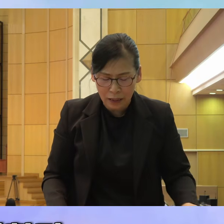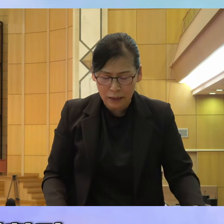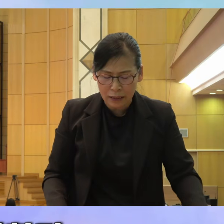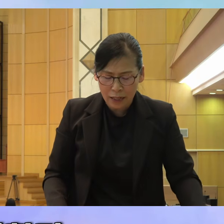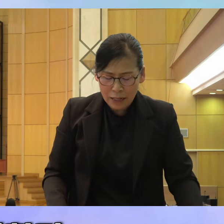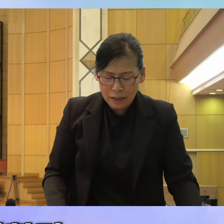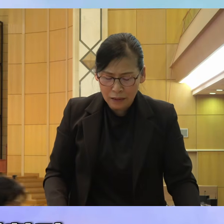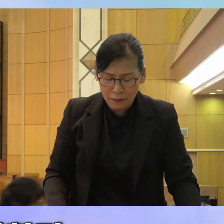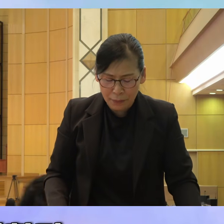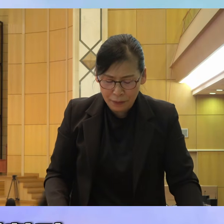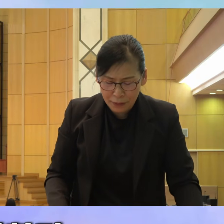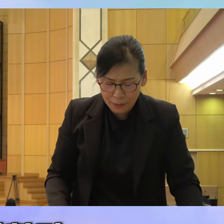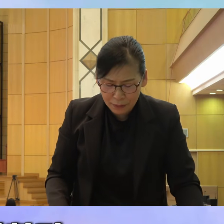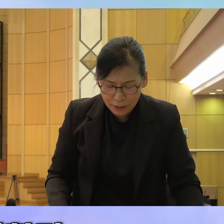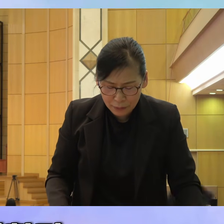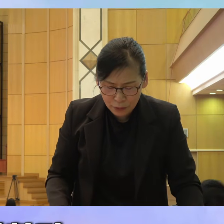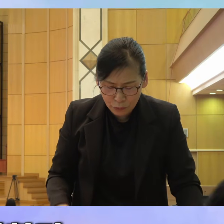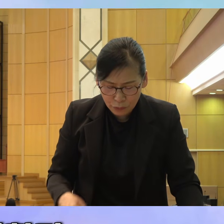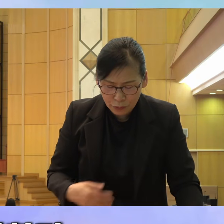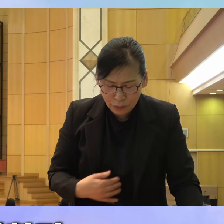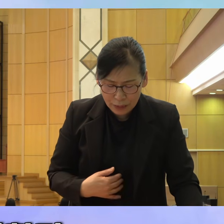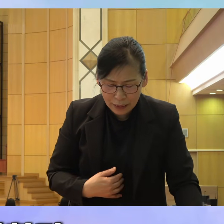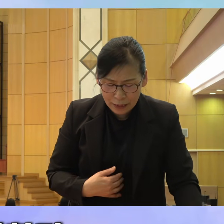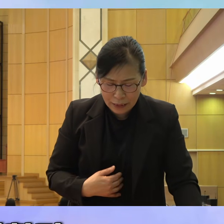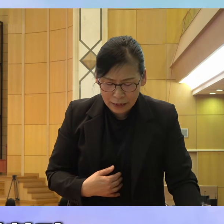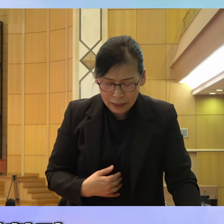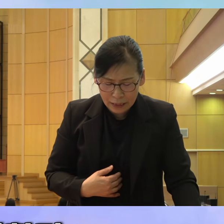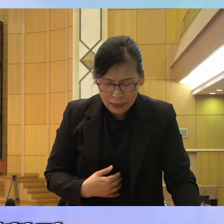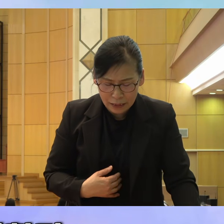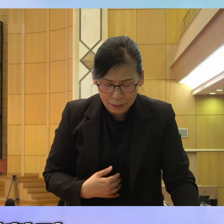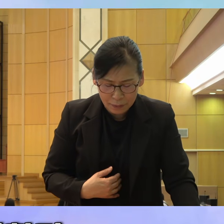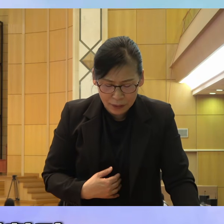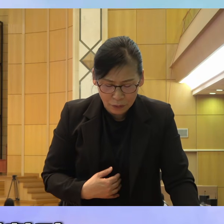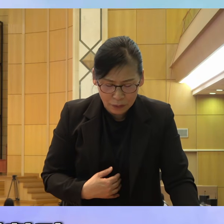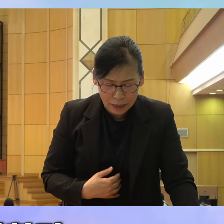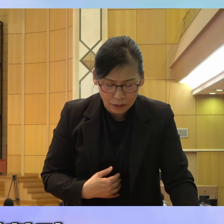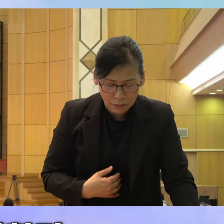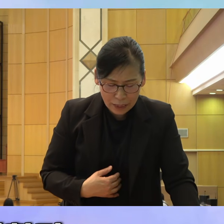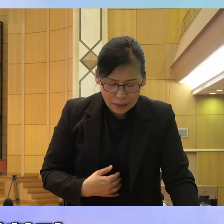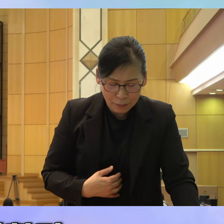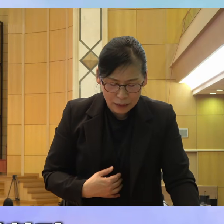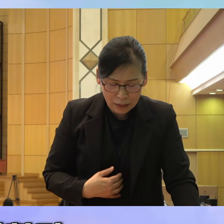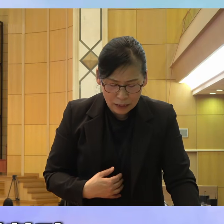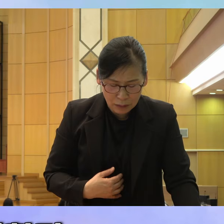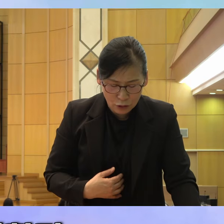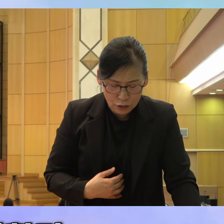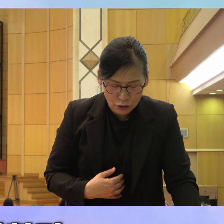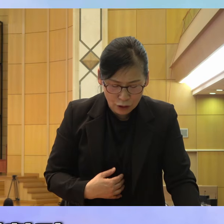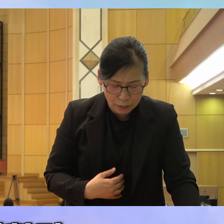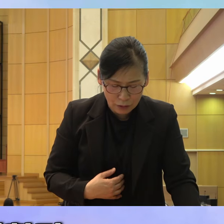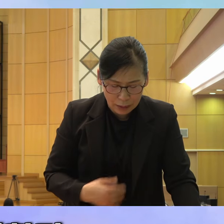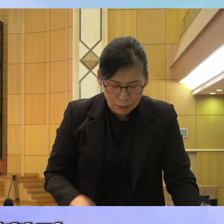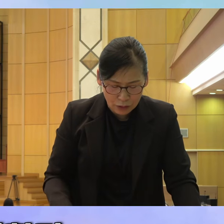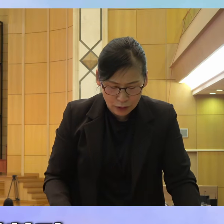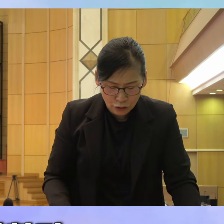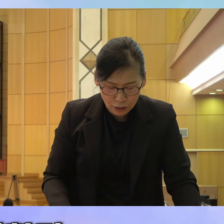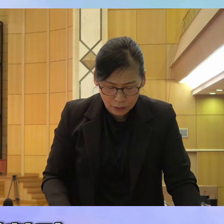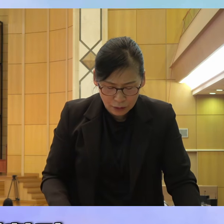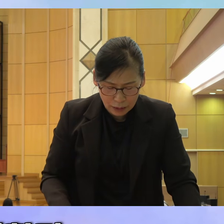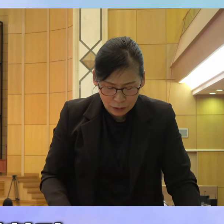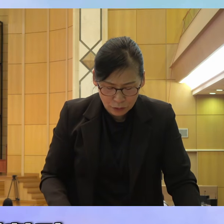마음속에 진실로 평안과 기쁨과 감사가 넘치게 하시고 감사했을 때 감사의